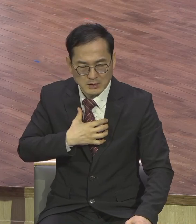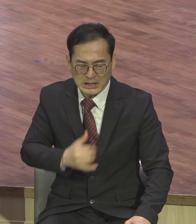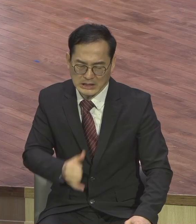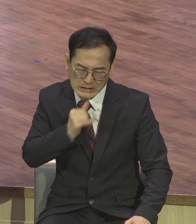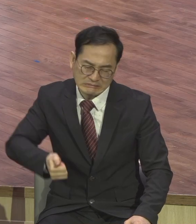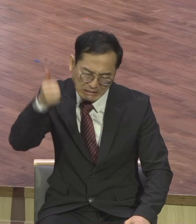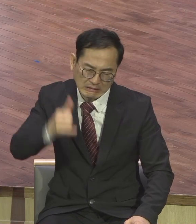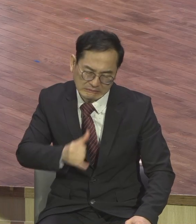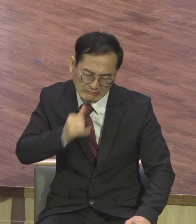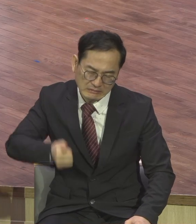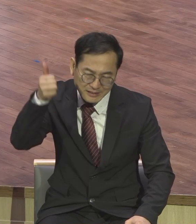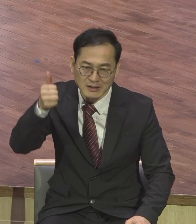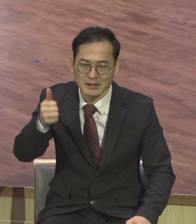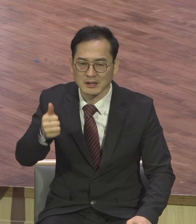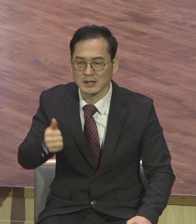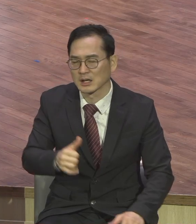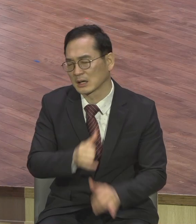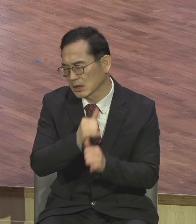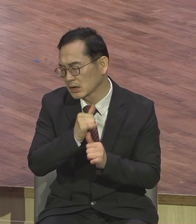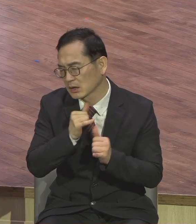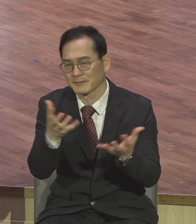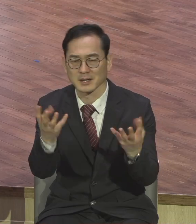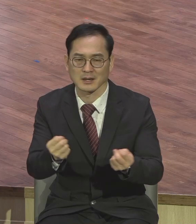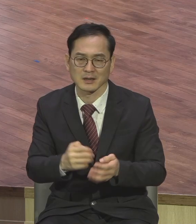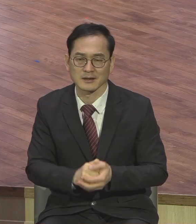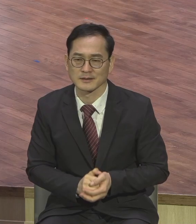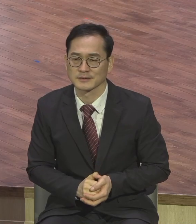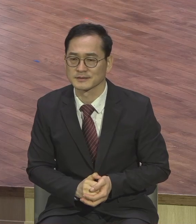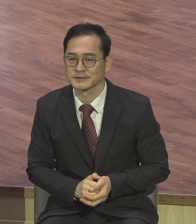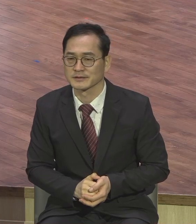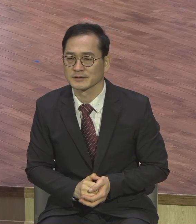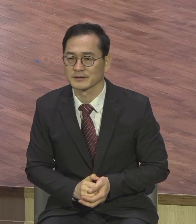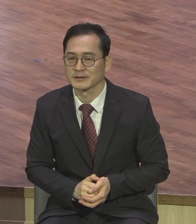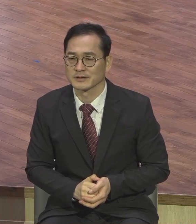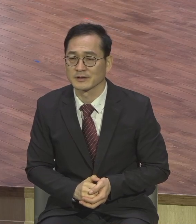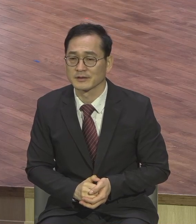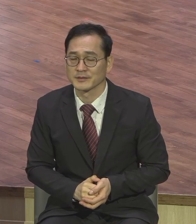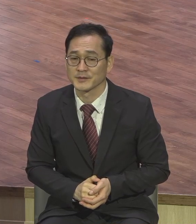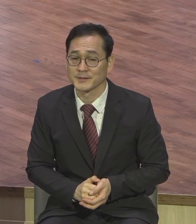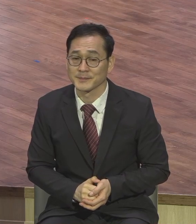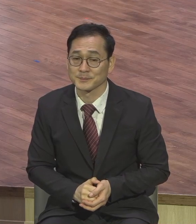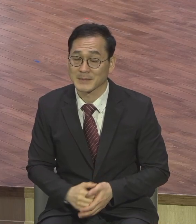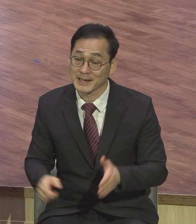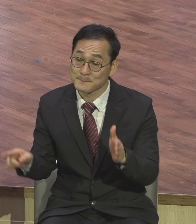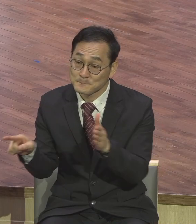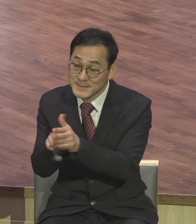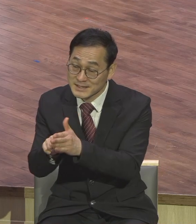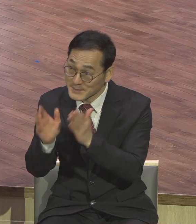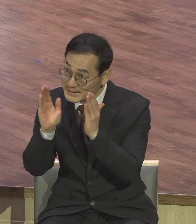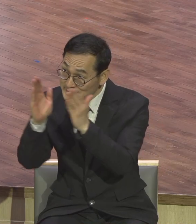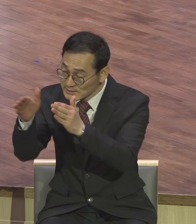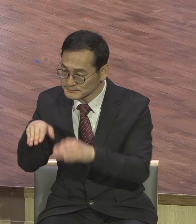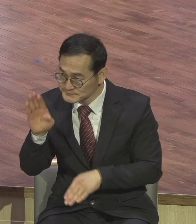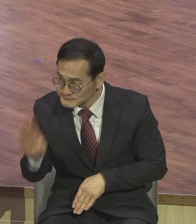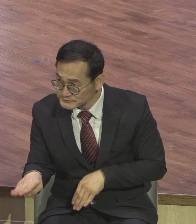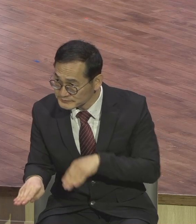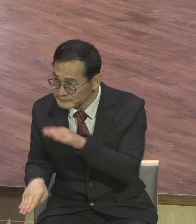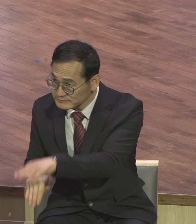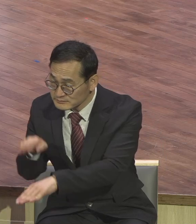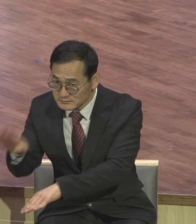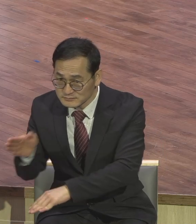그렇지요. 결과적으로 한 걸음도 믿음의 발걸음을 내디딜 수가 없게